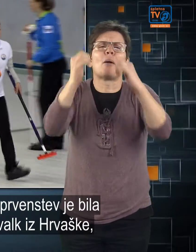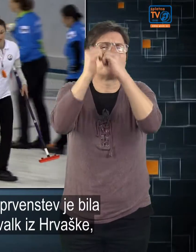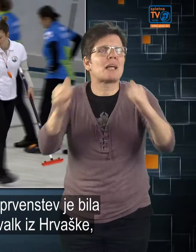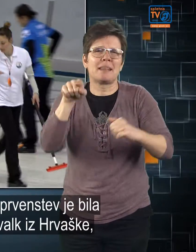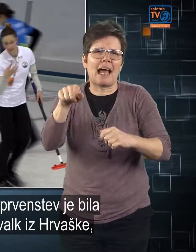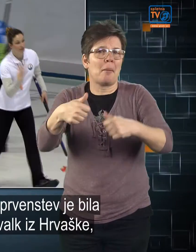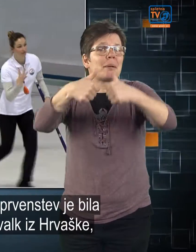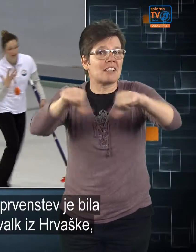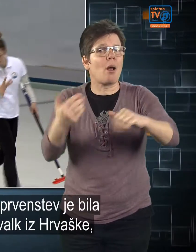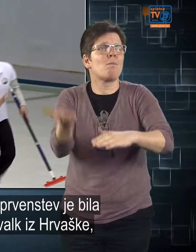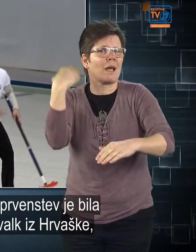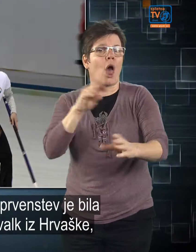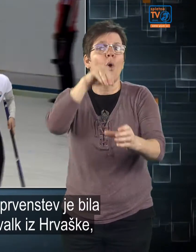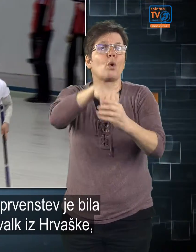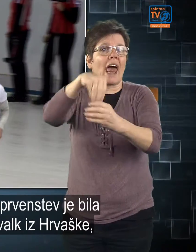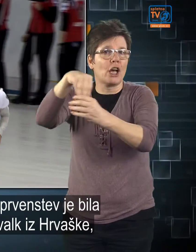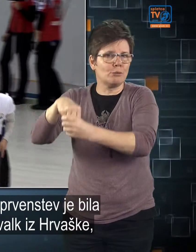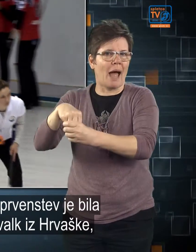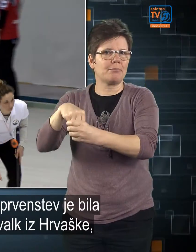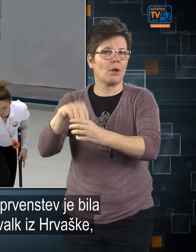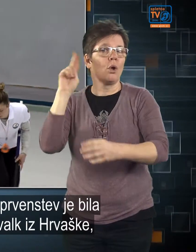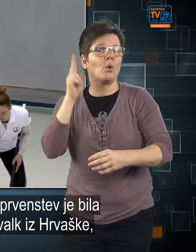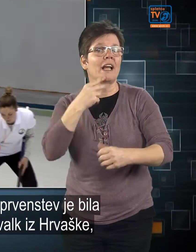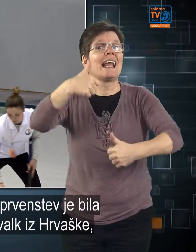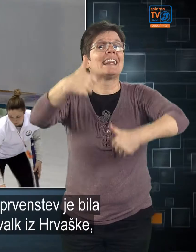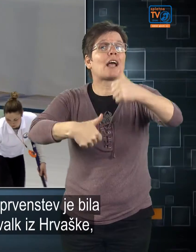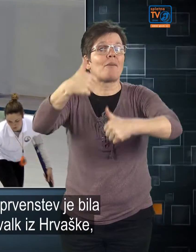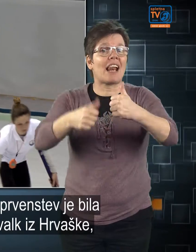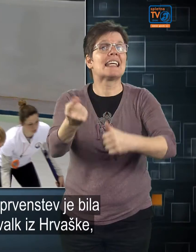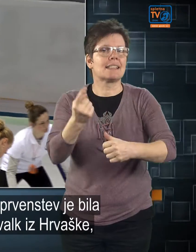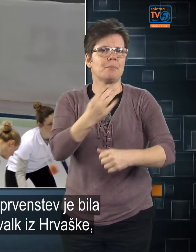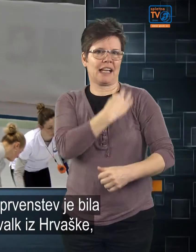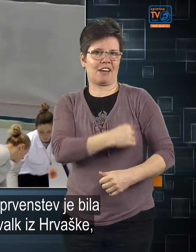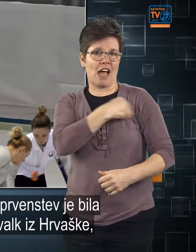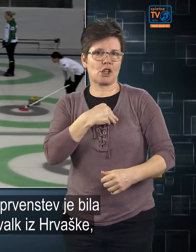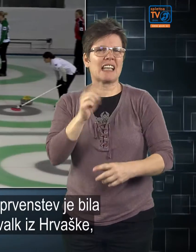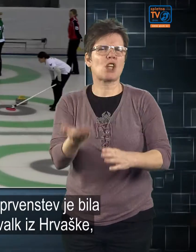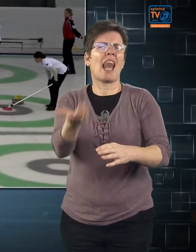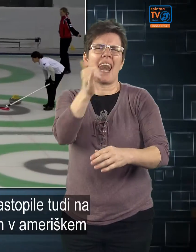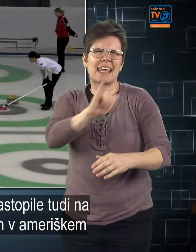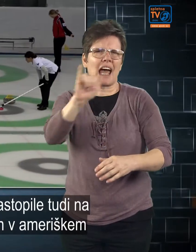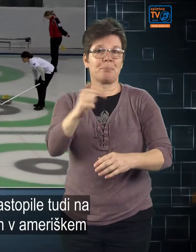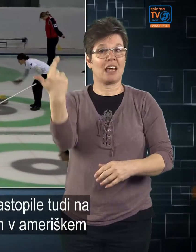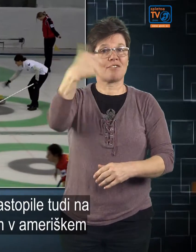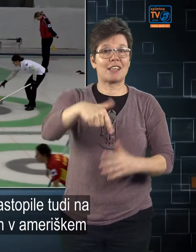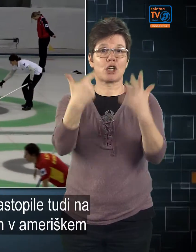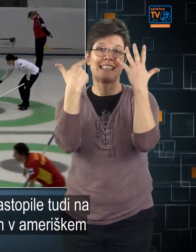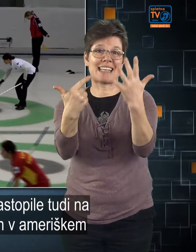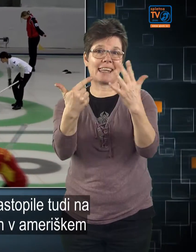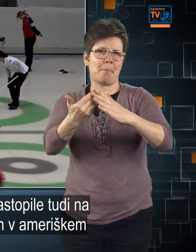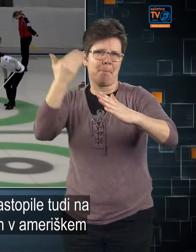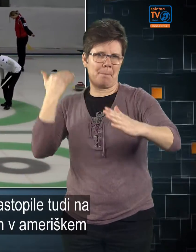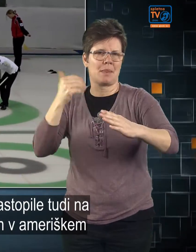Največja posebnost teh prvenstev je bila udeležba gluhih tekmovalk iz Hrvaške, ki so leta 2007